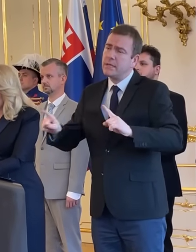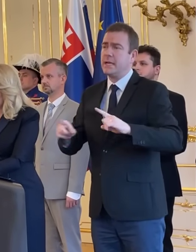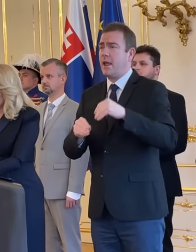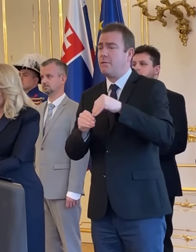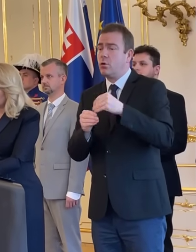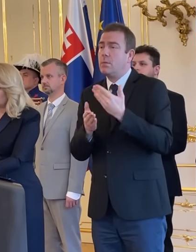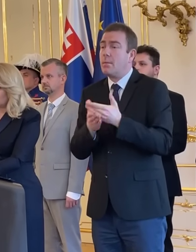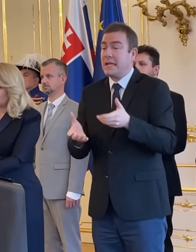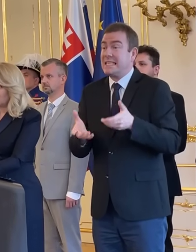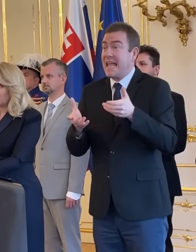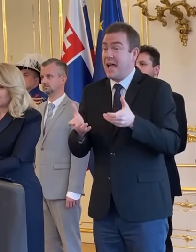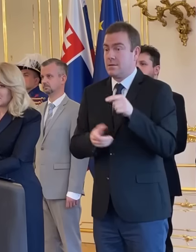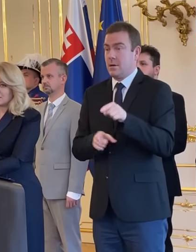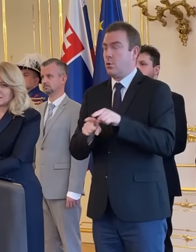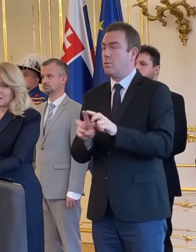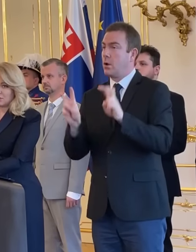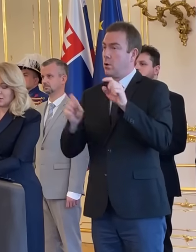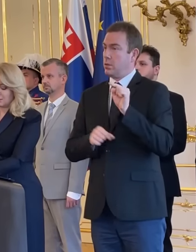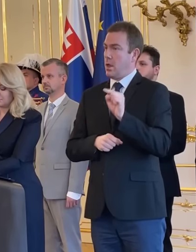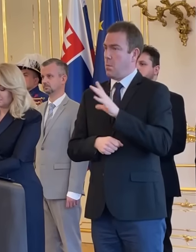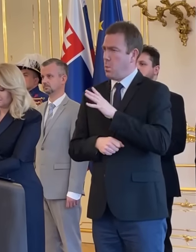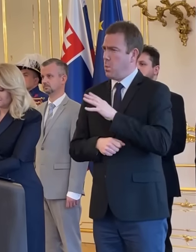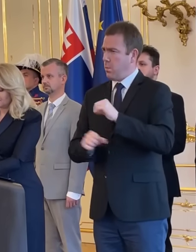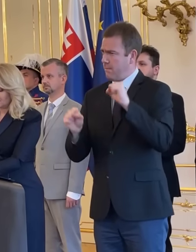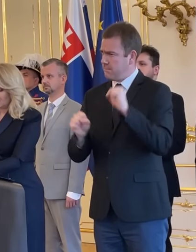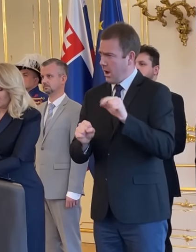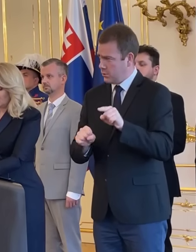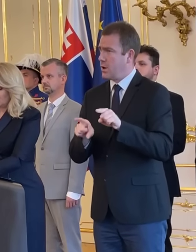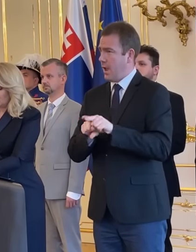ktorá je sama o sebe veľmi závažná.